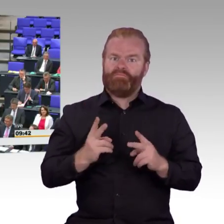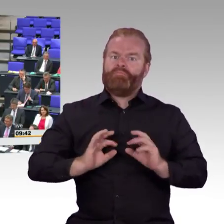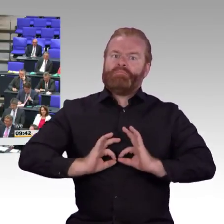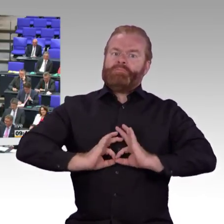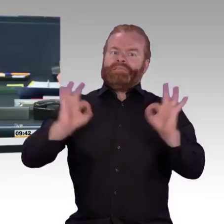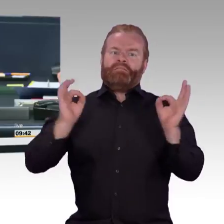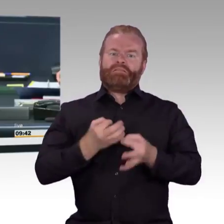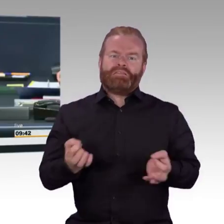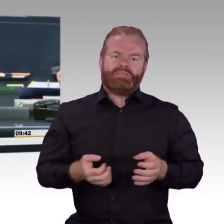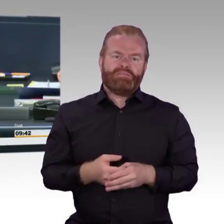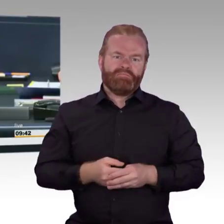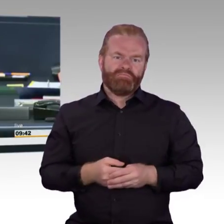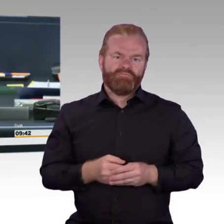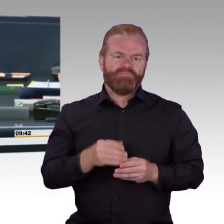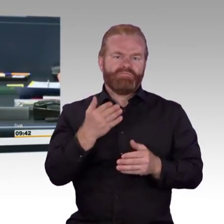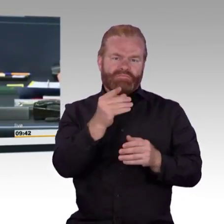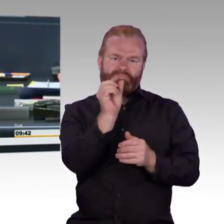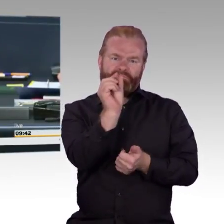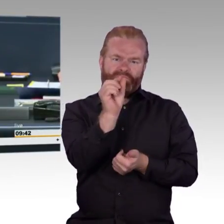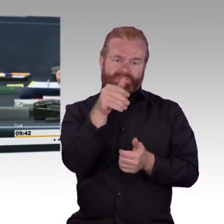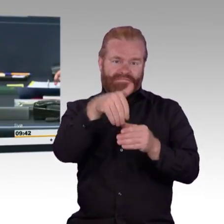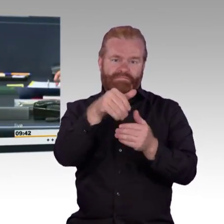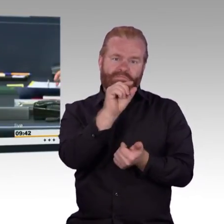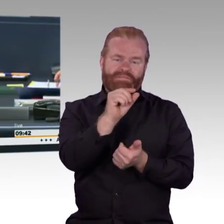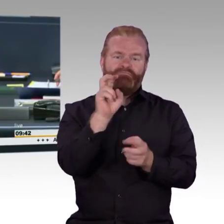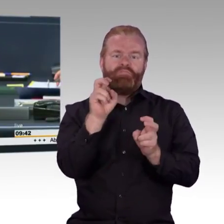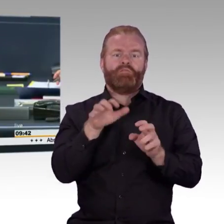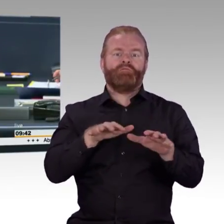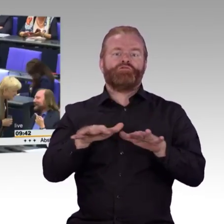Jetzt hat das Wort die Kollegin Sarah Wiglewski, SPD.